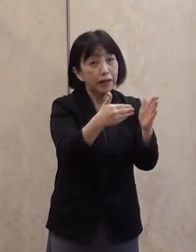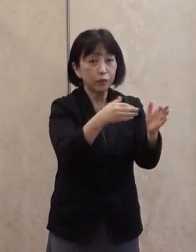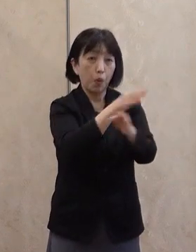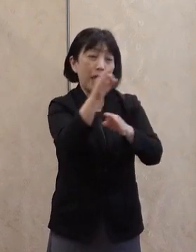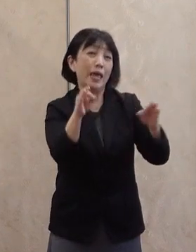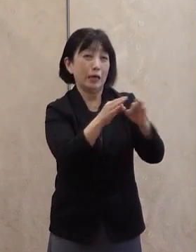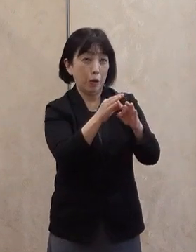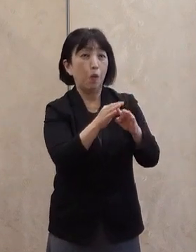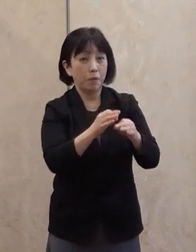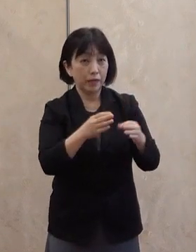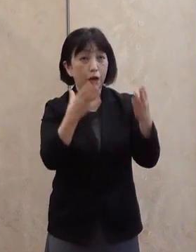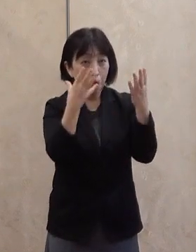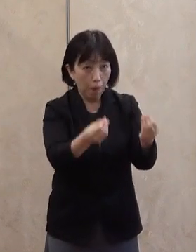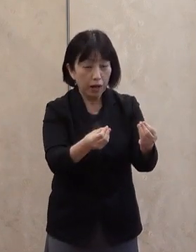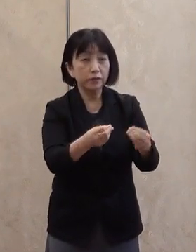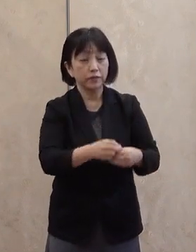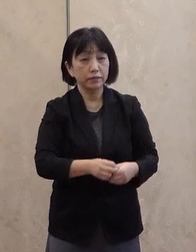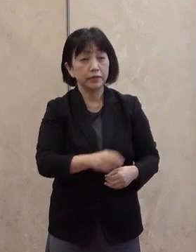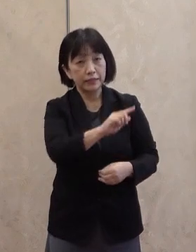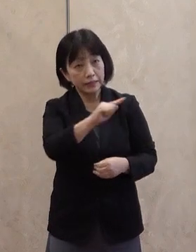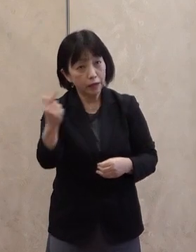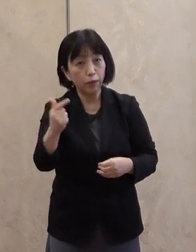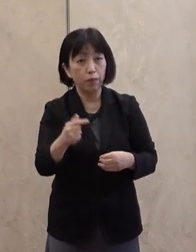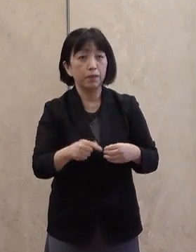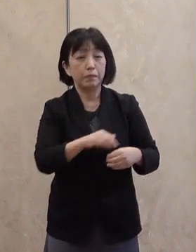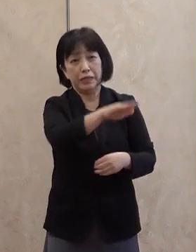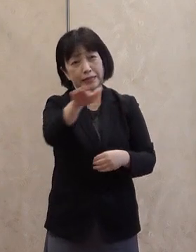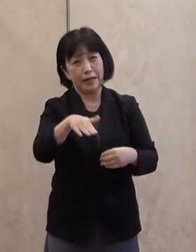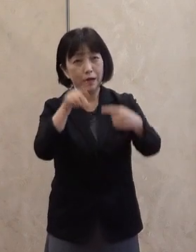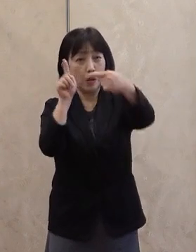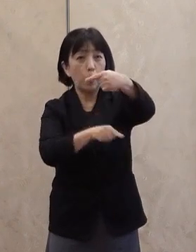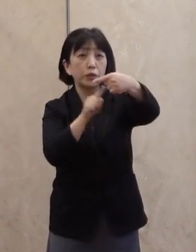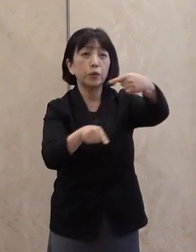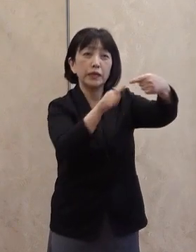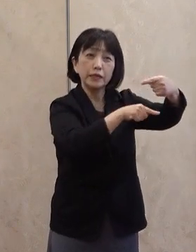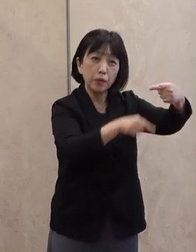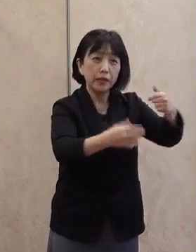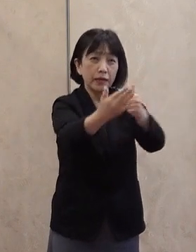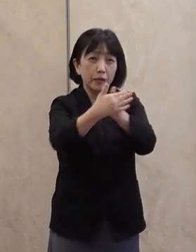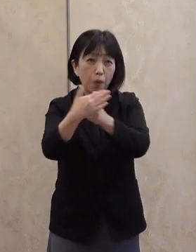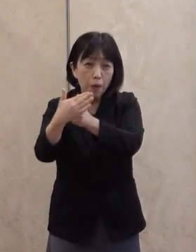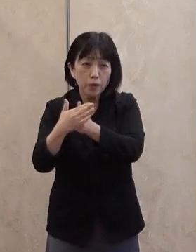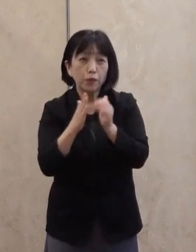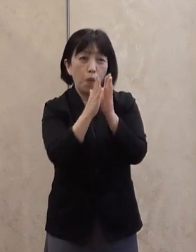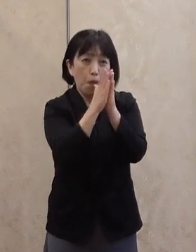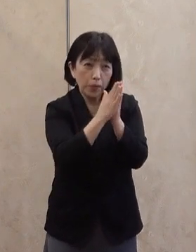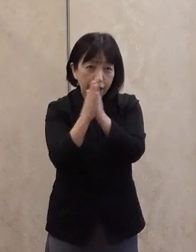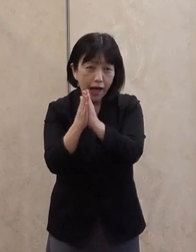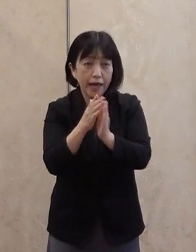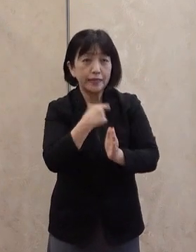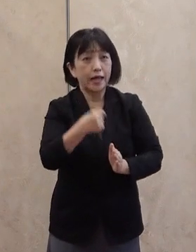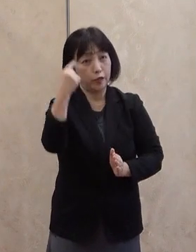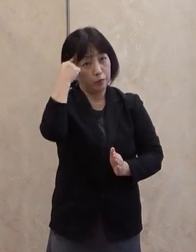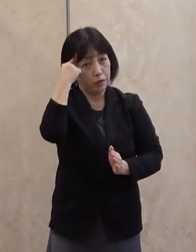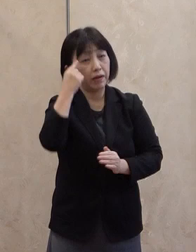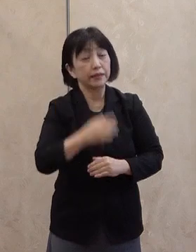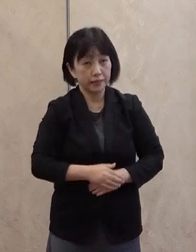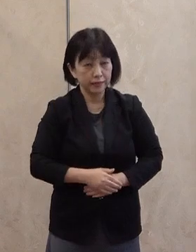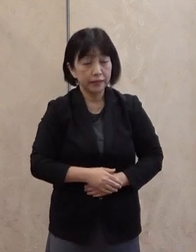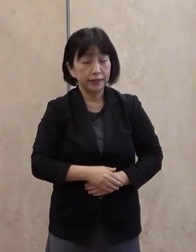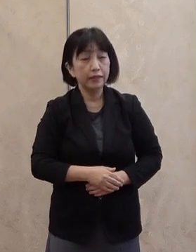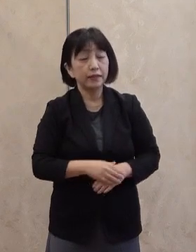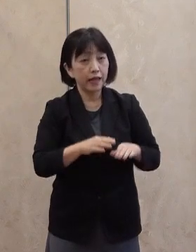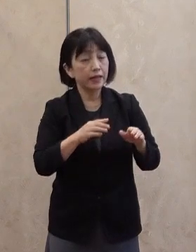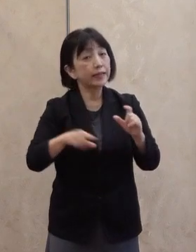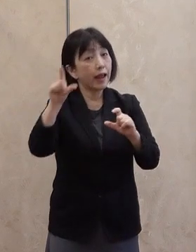これについてはぜひお一人お一人、この協力にお願いをしたいと思います。合わせて本日追加で決定した